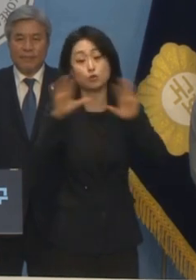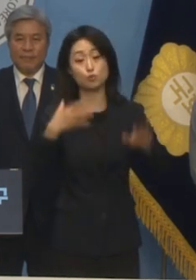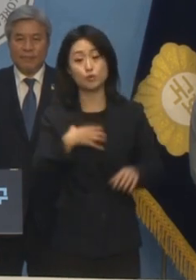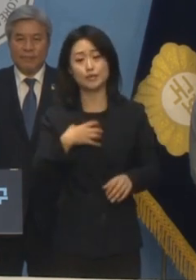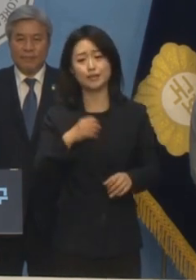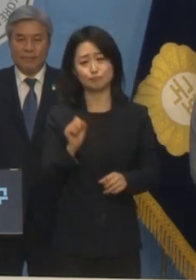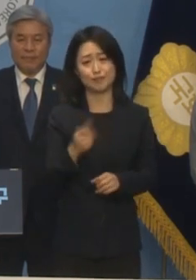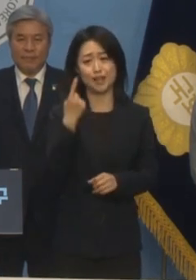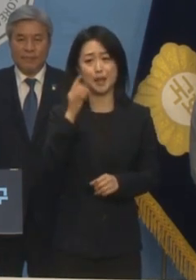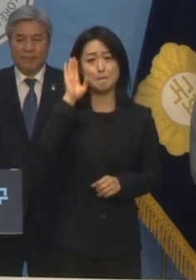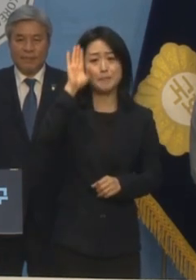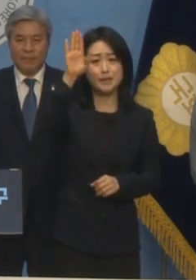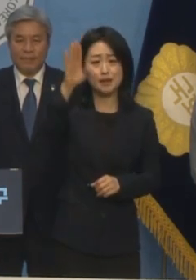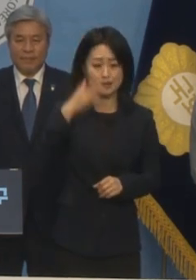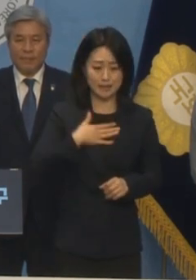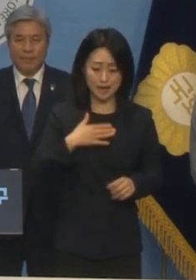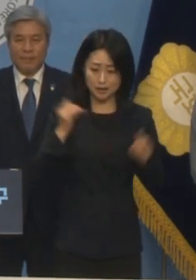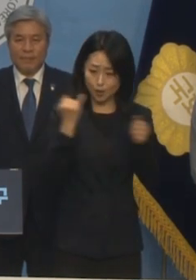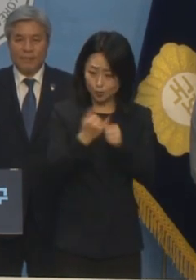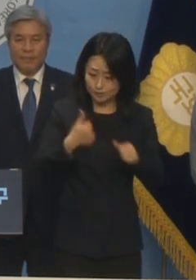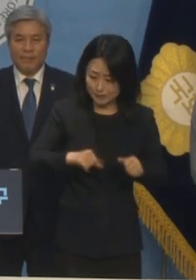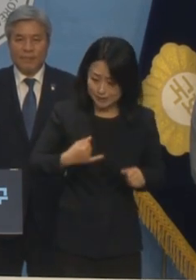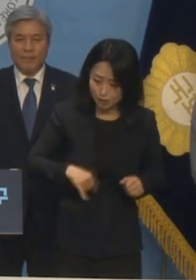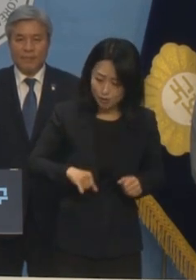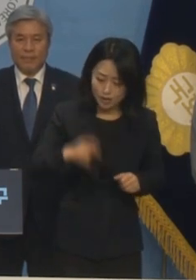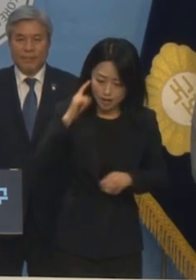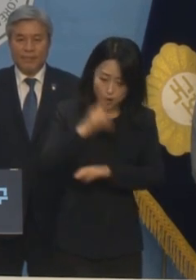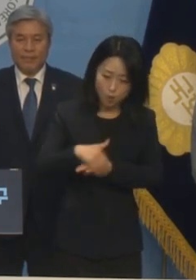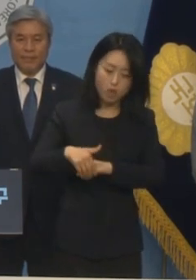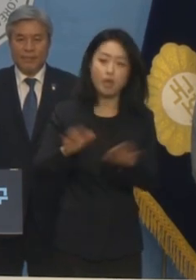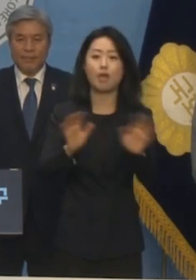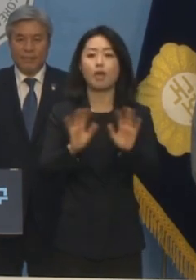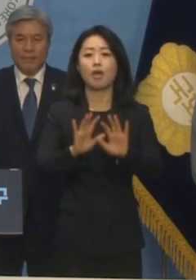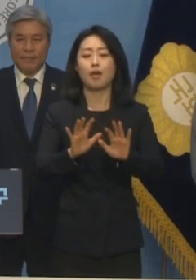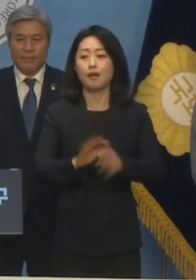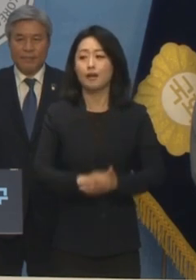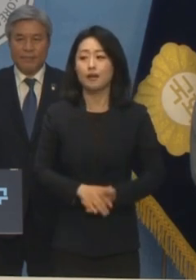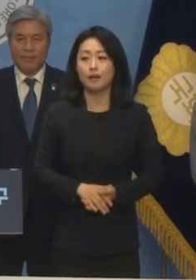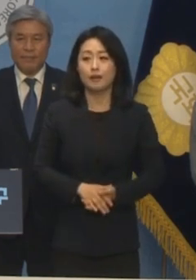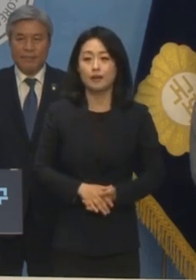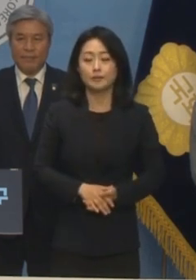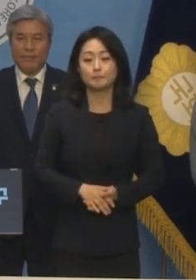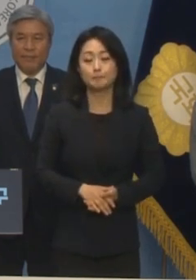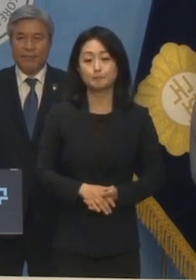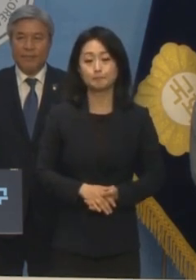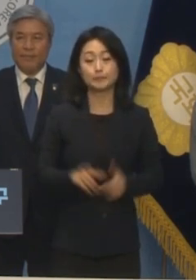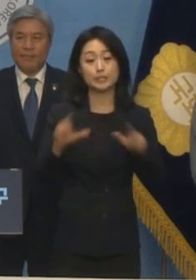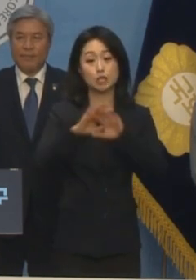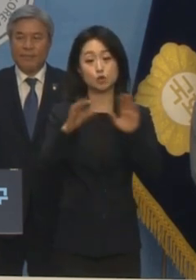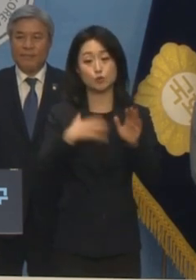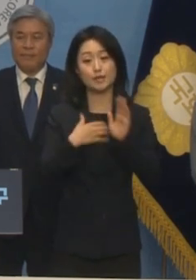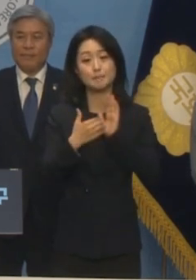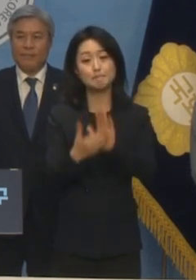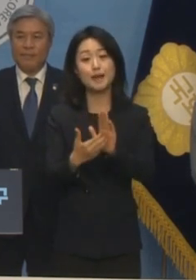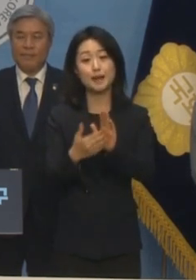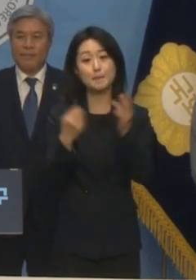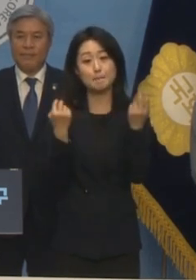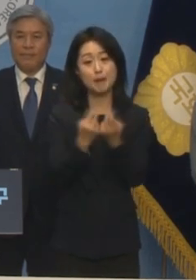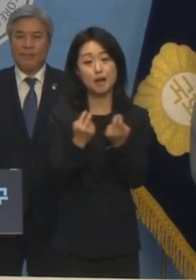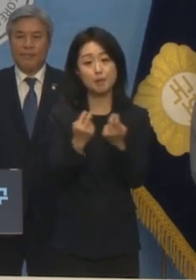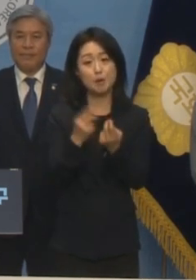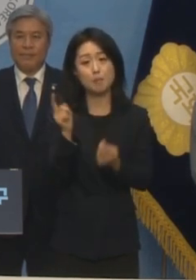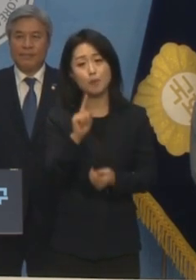속에서 미래의 어떤 자녀 계획이나 이런 것은 사치가 아닐까 걱정이 앞섭니다. 안타깝게도 기후위기를 막을 수